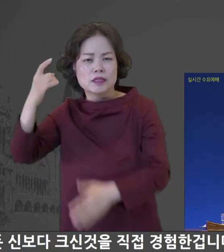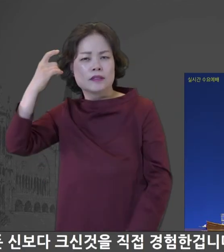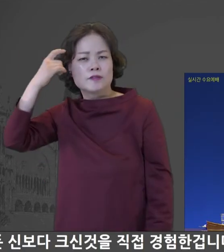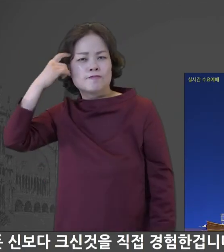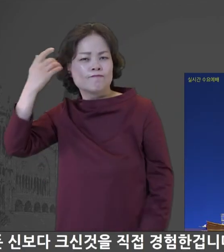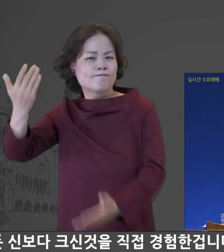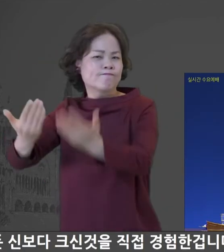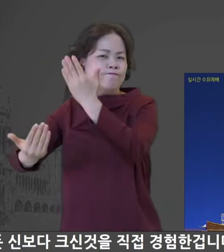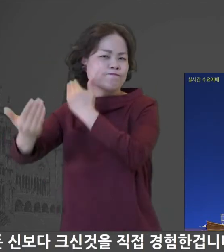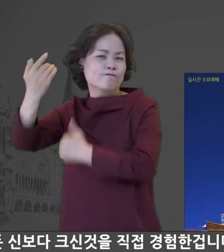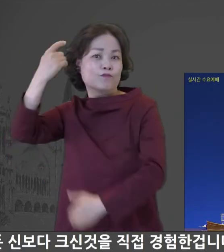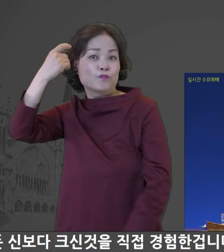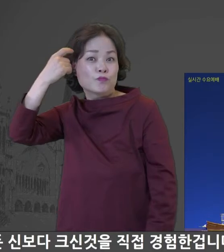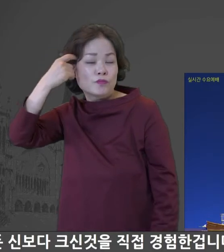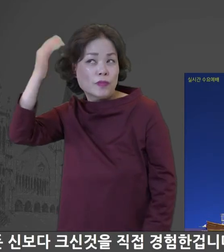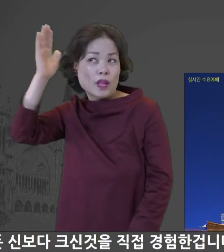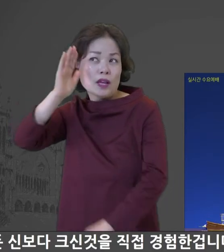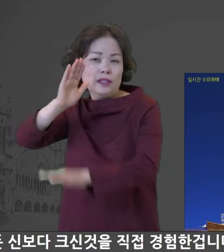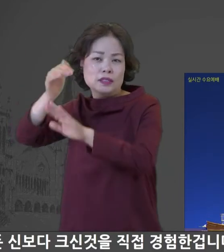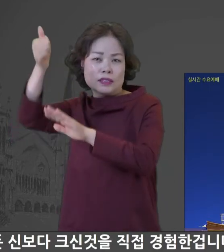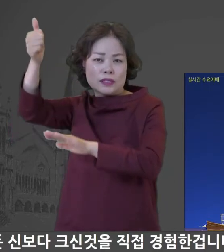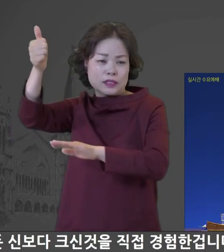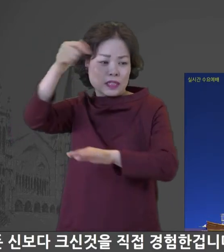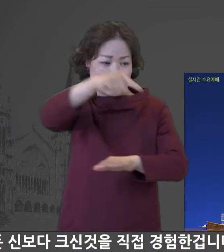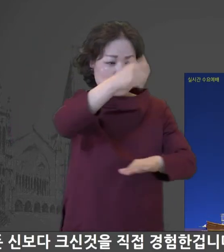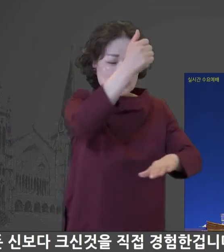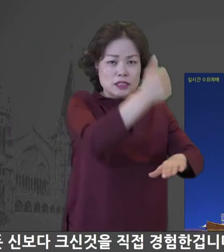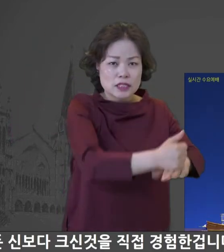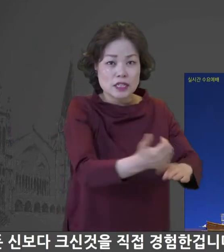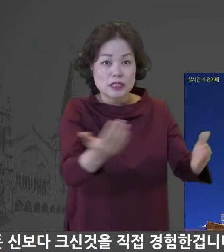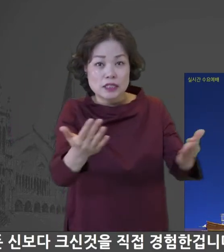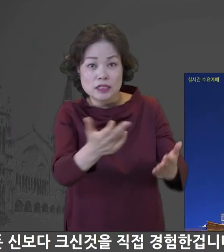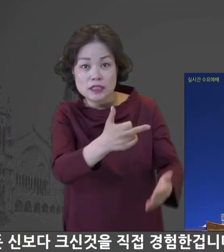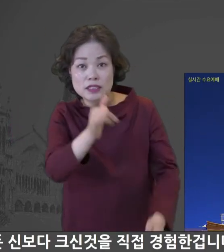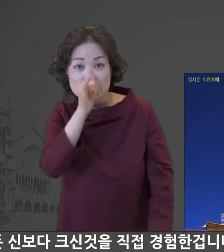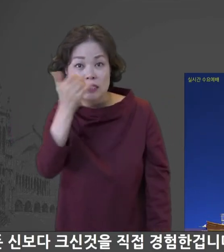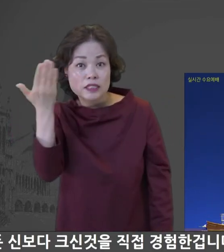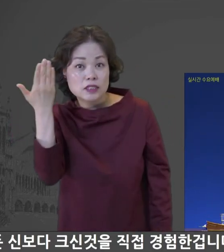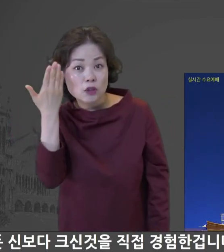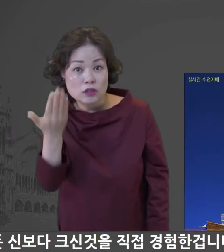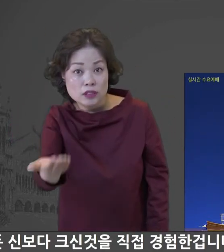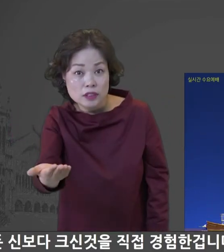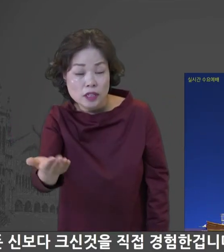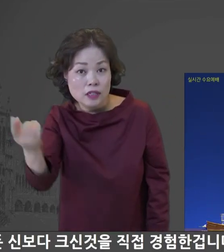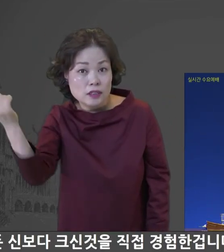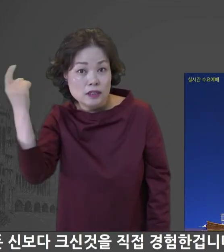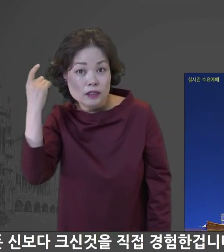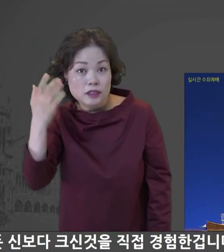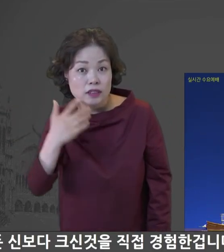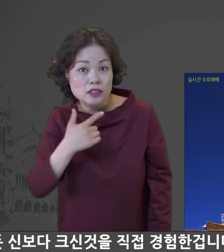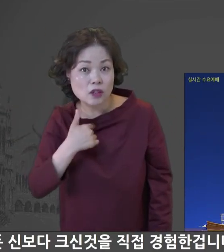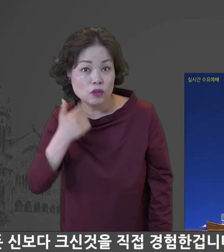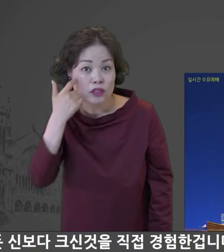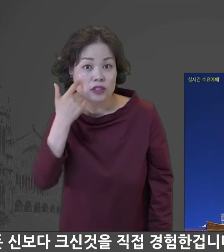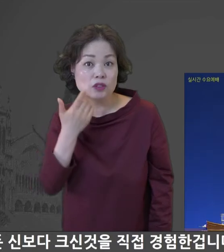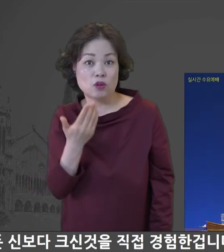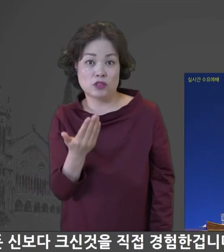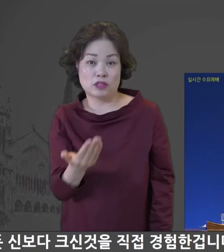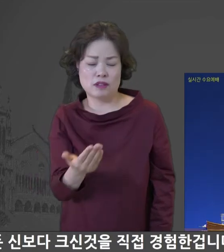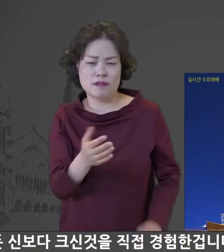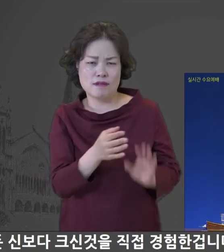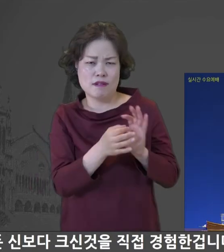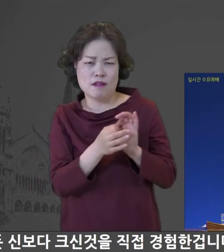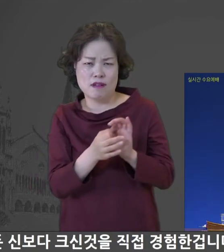보라. 하늘이 끝에서 저 끝까지 이런 큰 일이 있었느냐, 이런 일을 들은 적이 있느냐라고